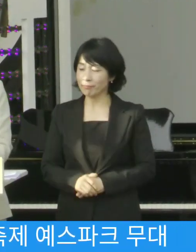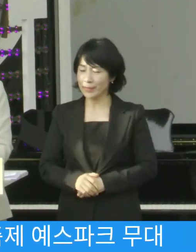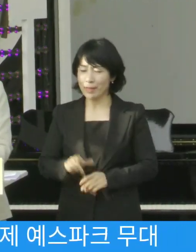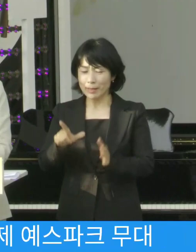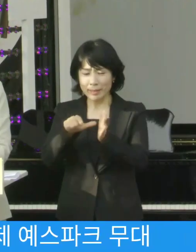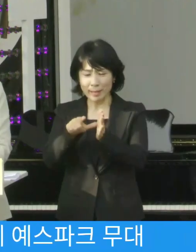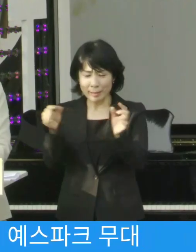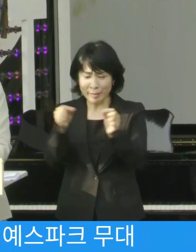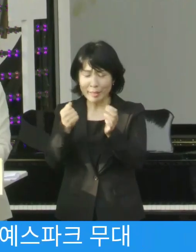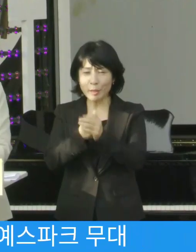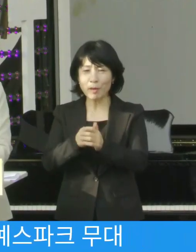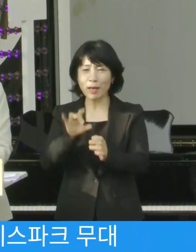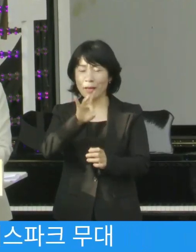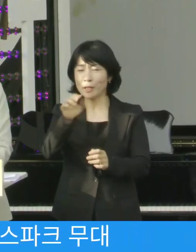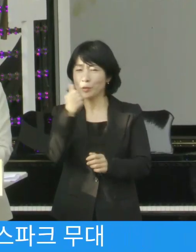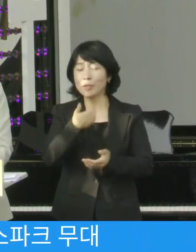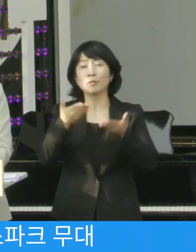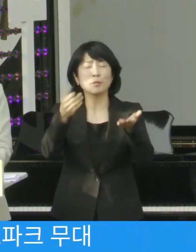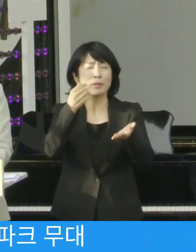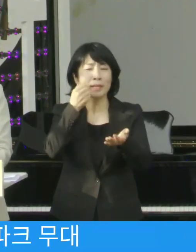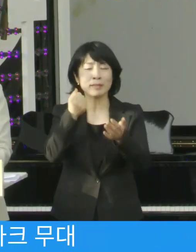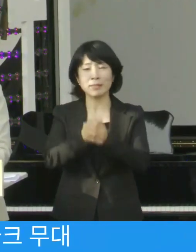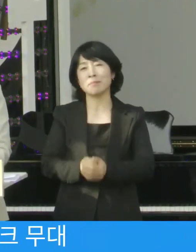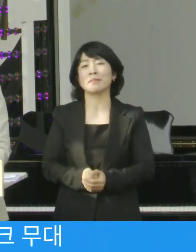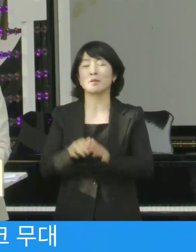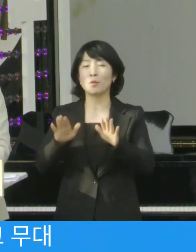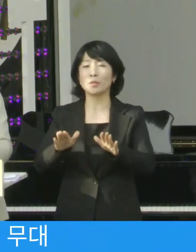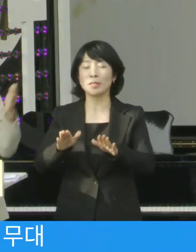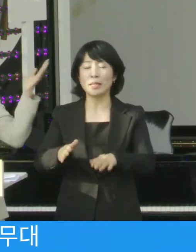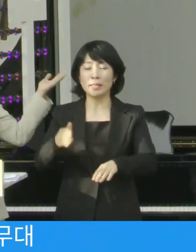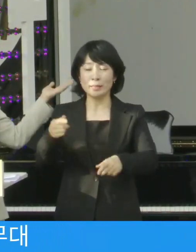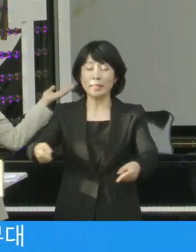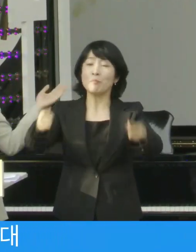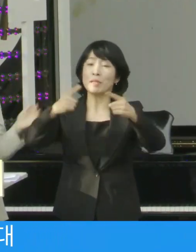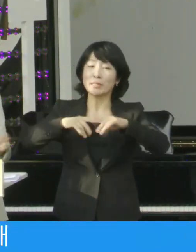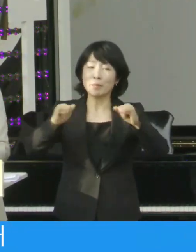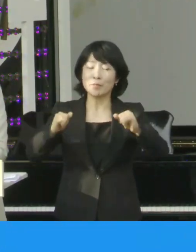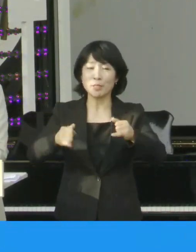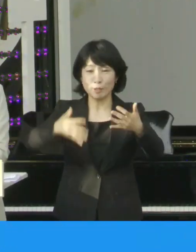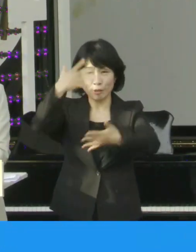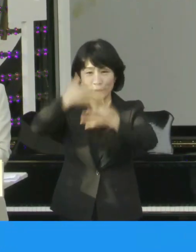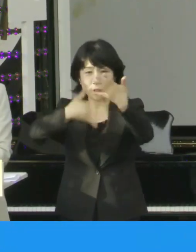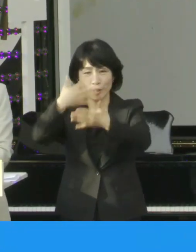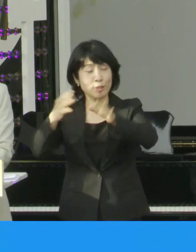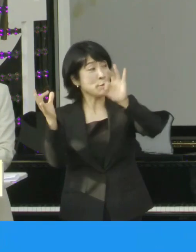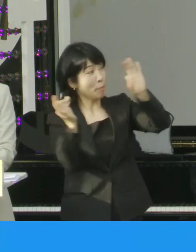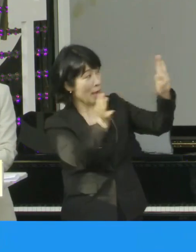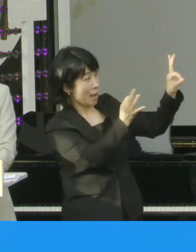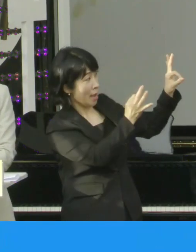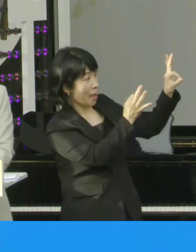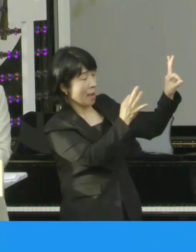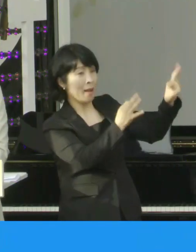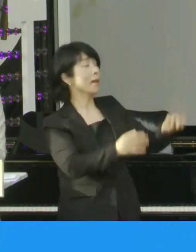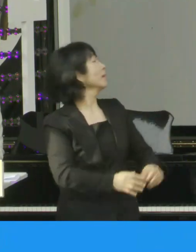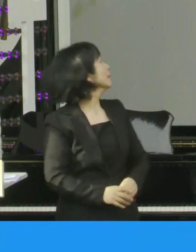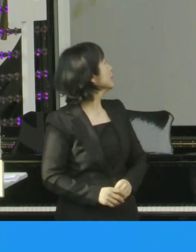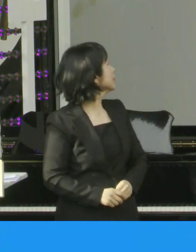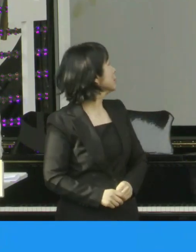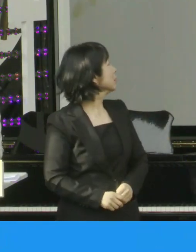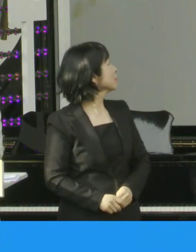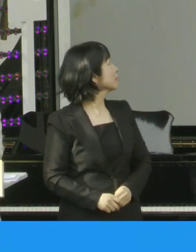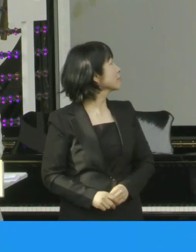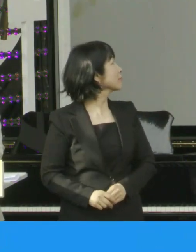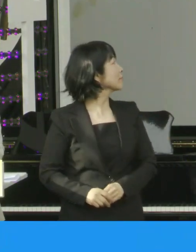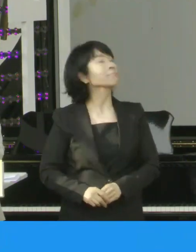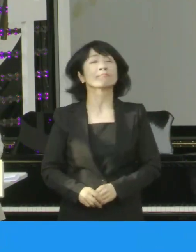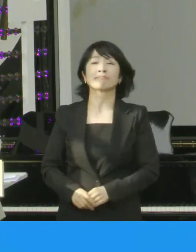시간 관계상 모두 소개해드리지 못하고 오늘 참석하신 분들은 스크린으로 저희가 대신하겠습니다. 참석하신 네